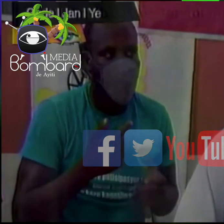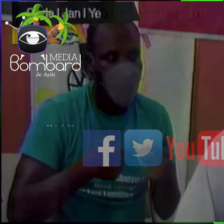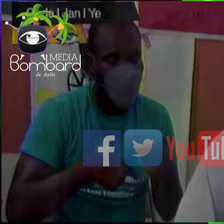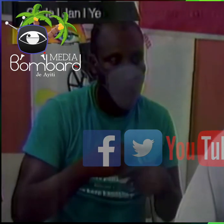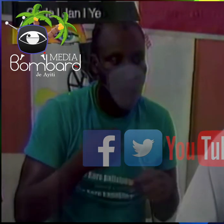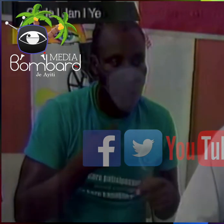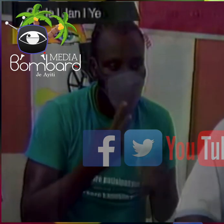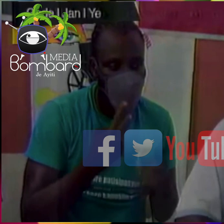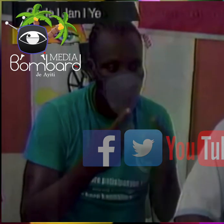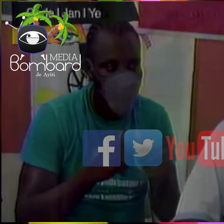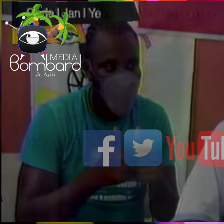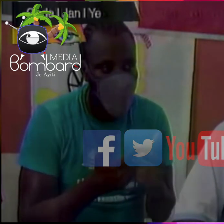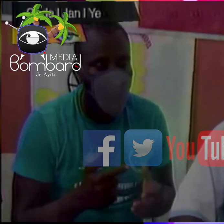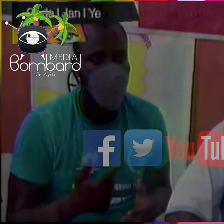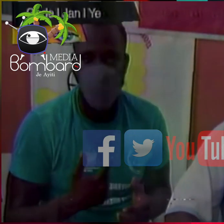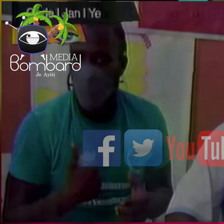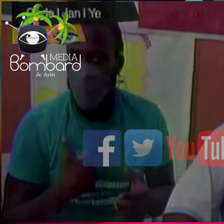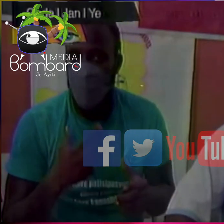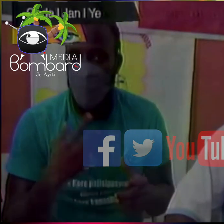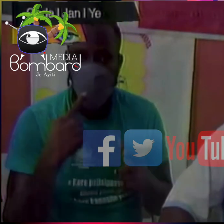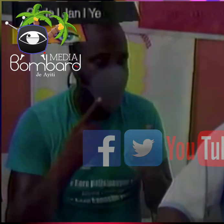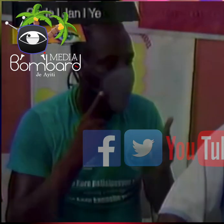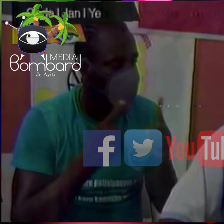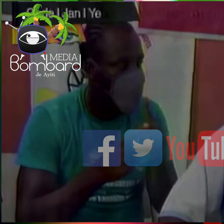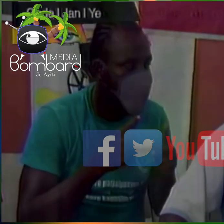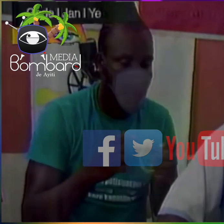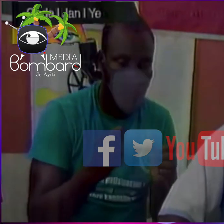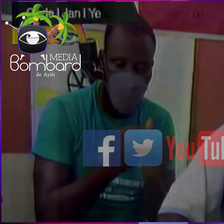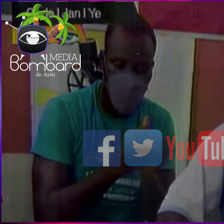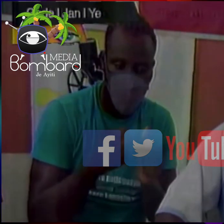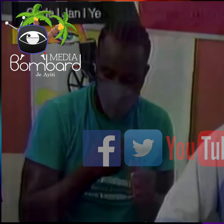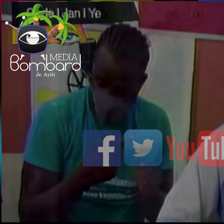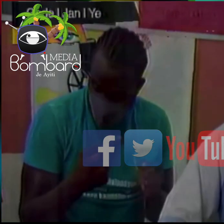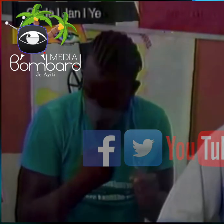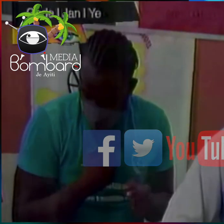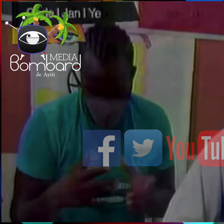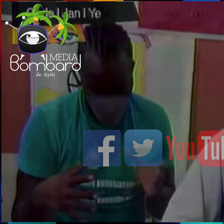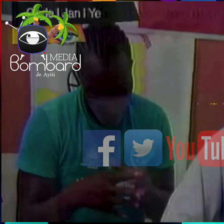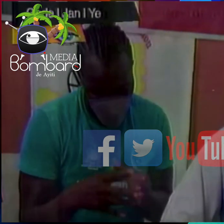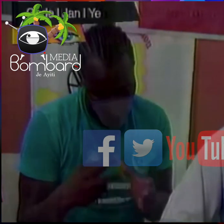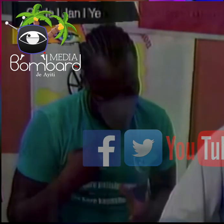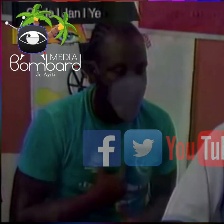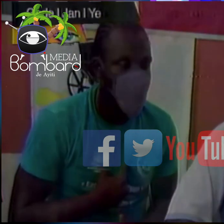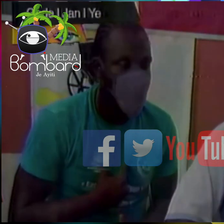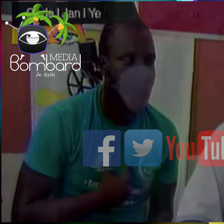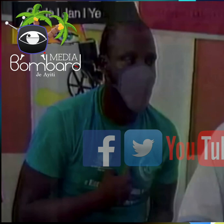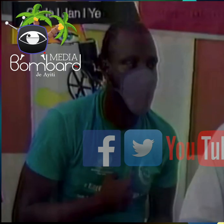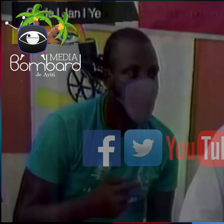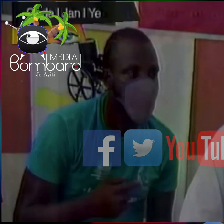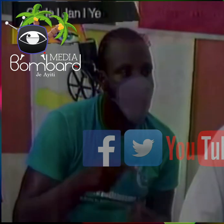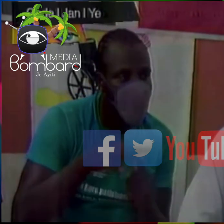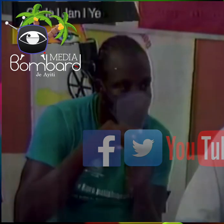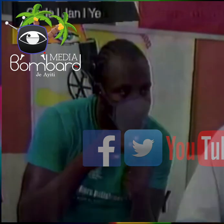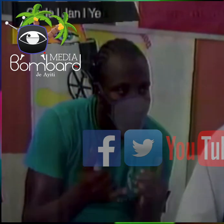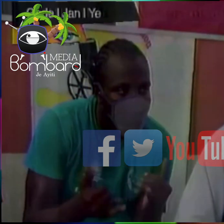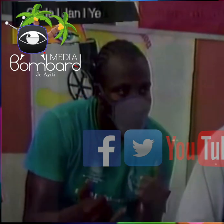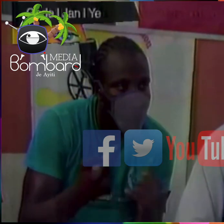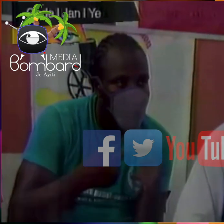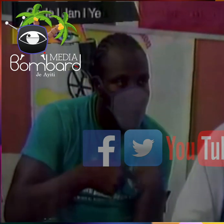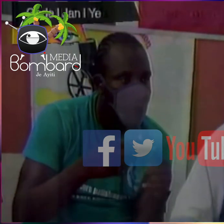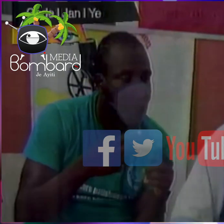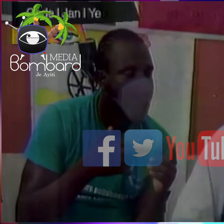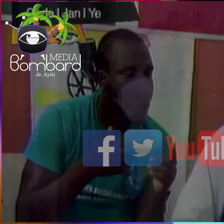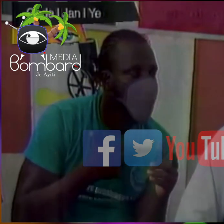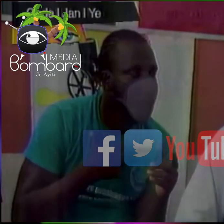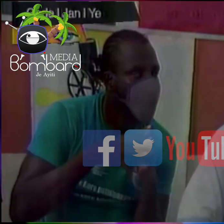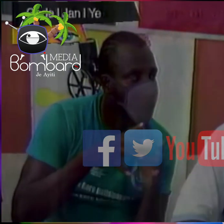nous faisons. Je ne veux dire là pour te répondre avec un besoin petit non, madame non. Je ne veux dire là, il n'y a pas si nous pas vivre. C'est ça,